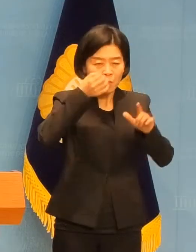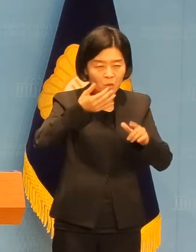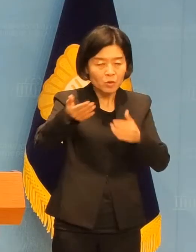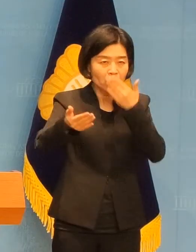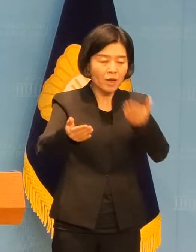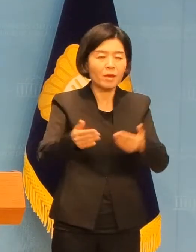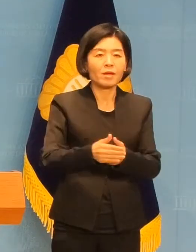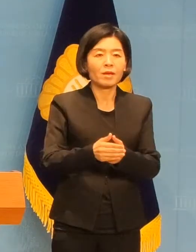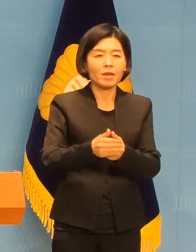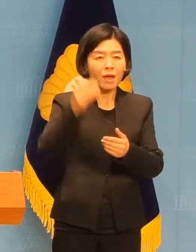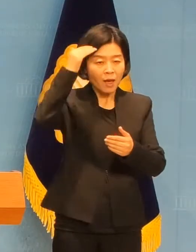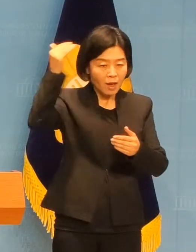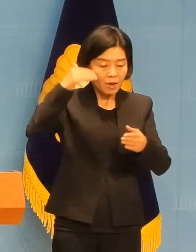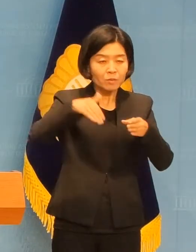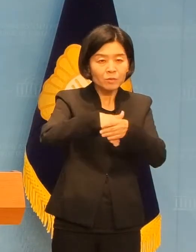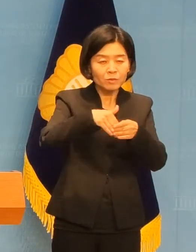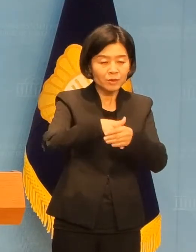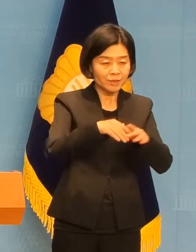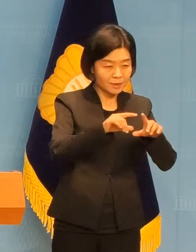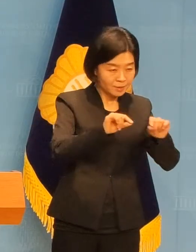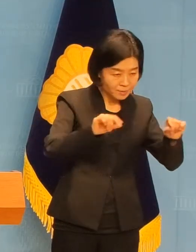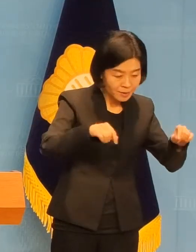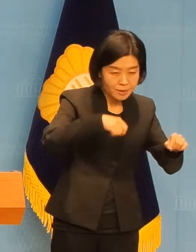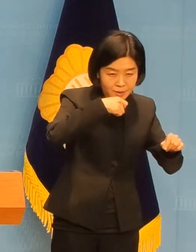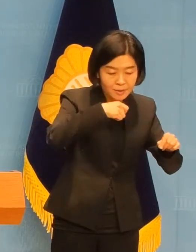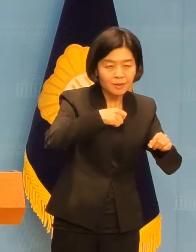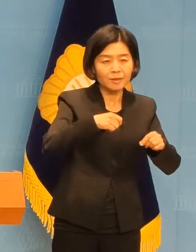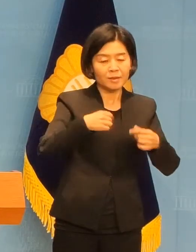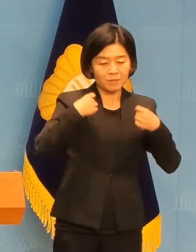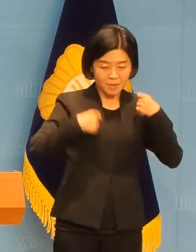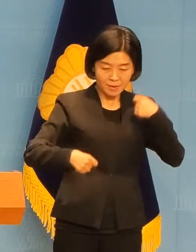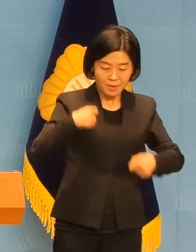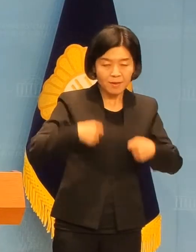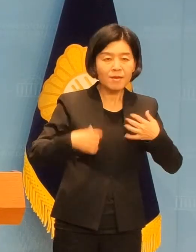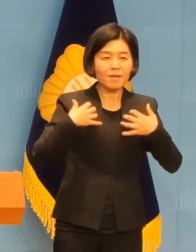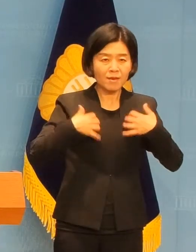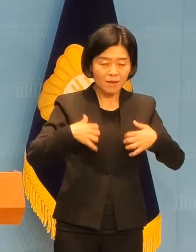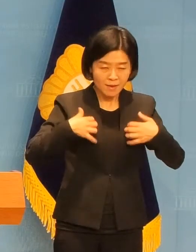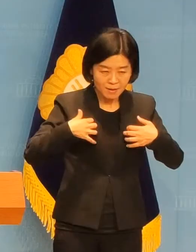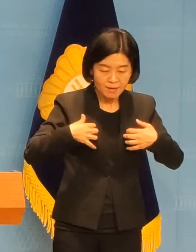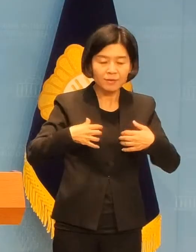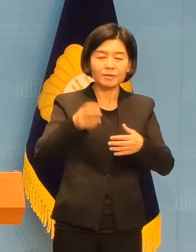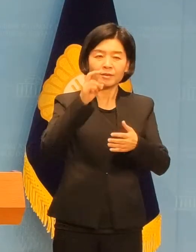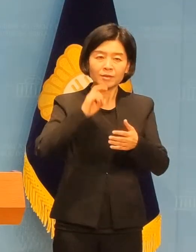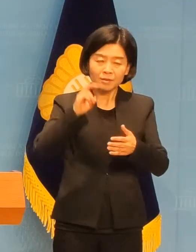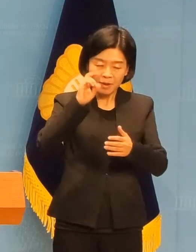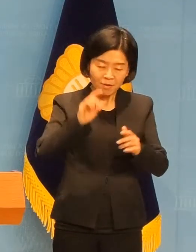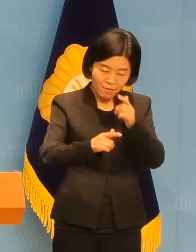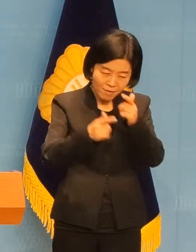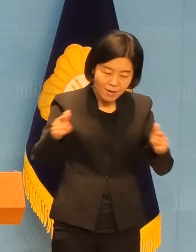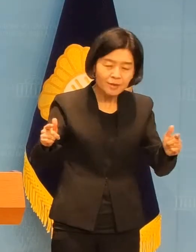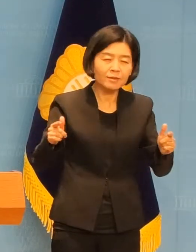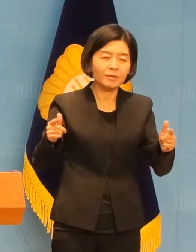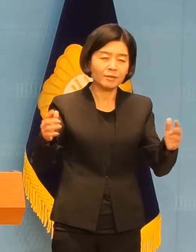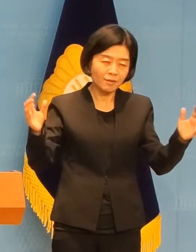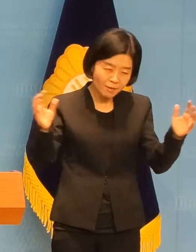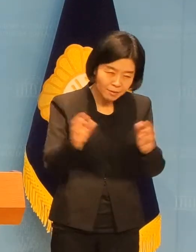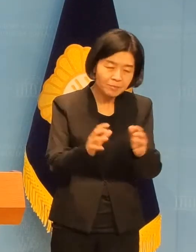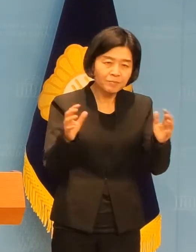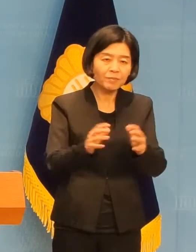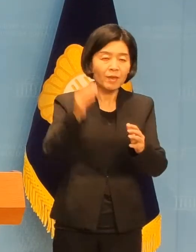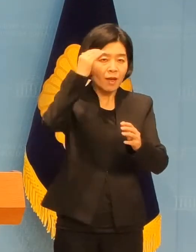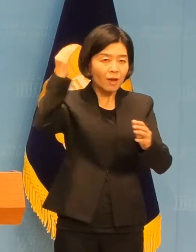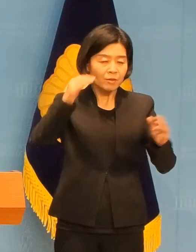음식, 패션, 게임, 음악 등 다양한 콘텐츠와 융합하여 대한민국 경제의 새로운